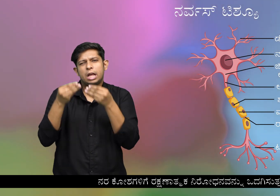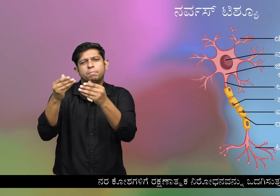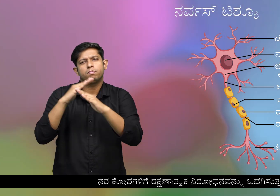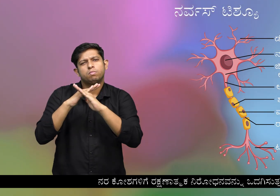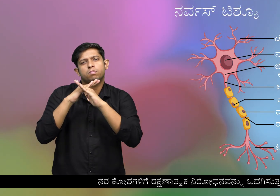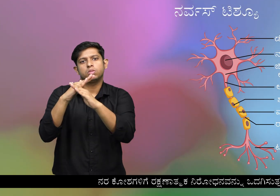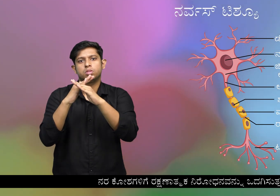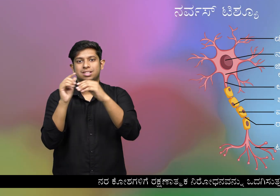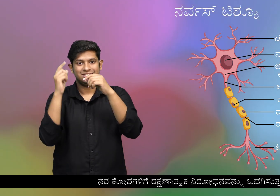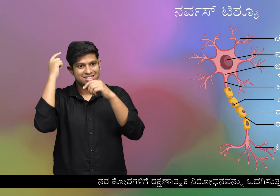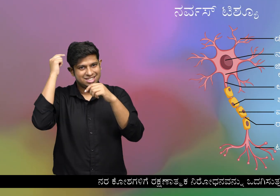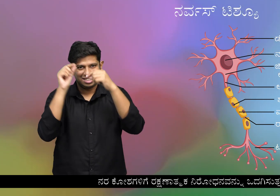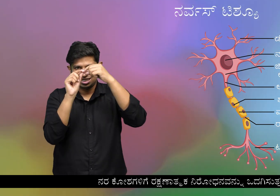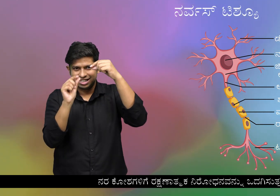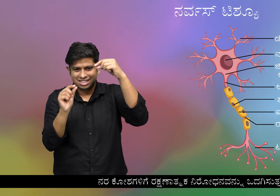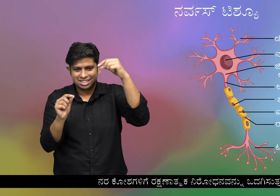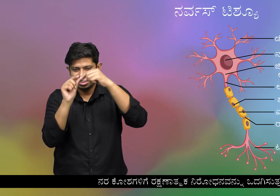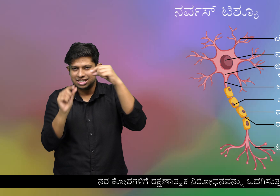ನರಕೋಶಗಳಿಗೆ ರಚನಾತ್ಮಕ ನಿರೋಧನವನ್ನು ಒದಗಿಸುತ್ತದೆ.